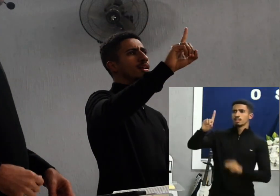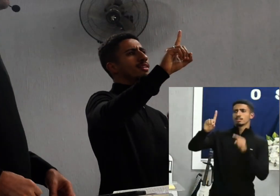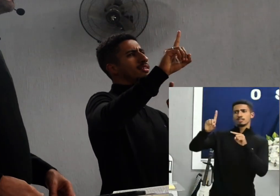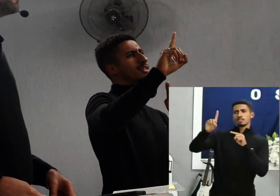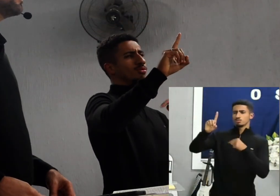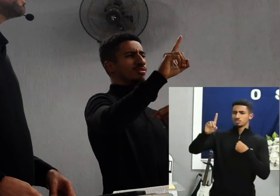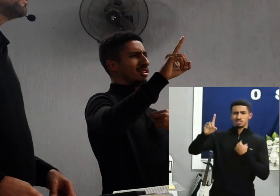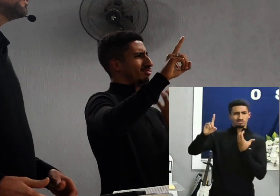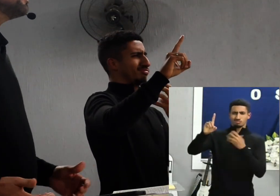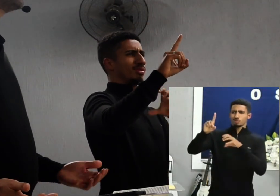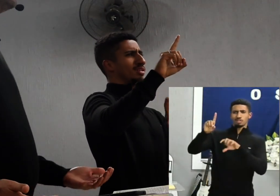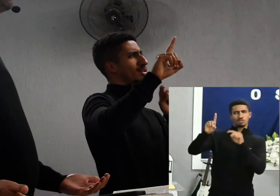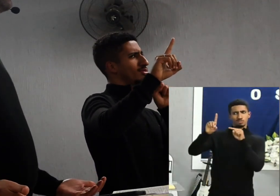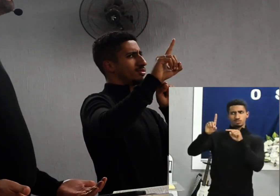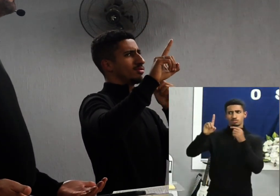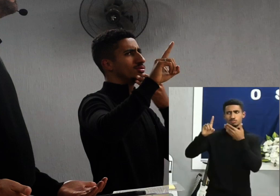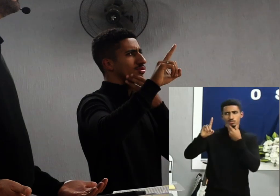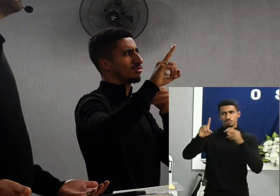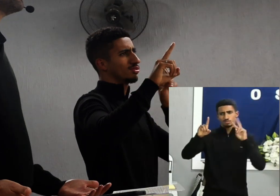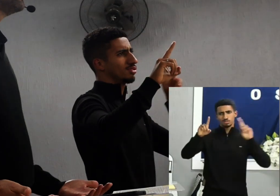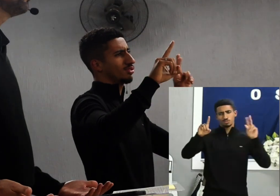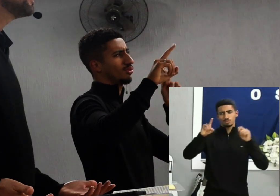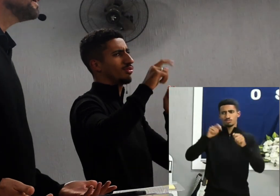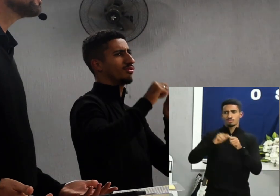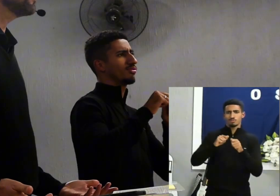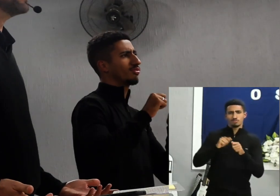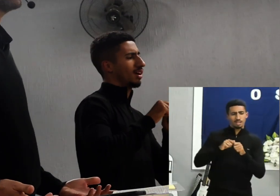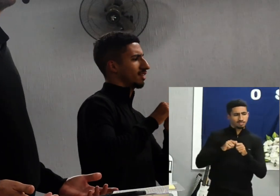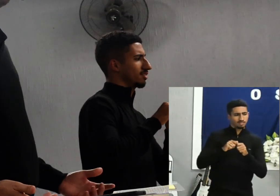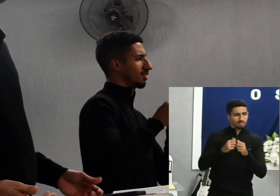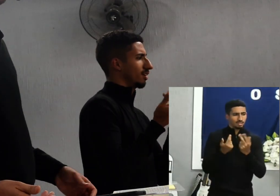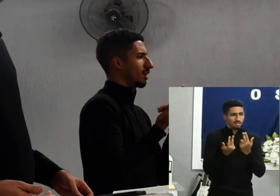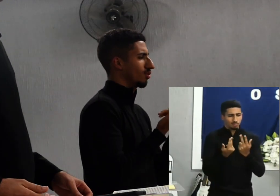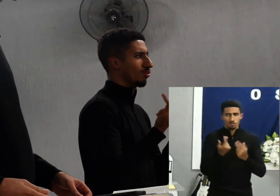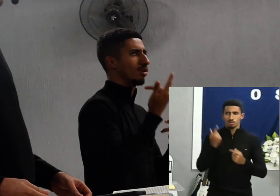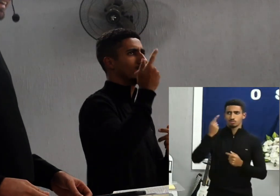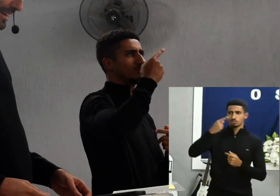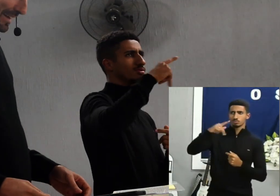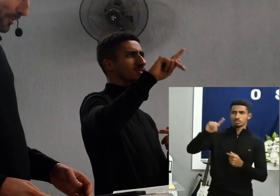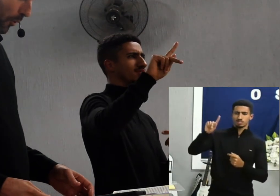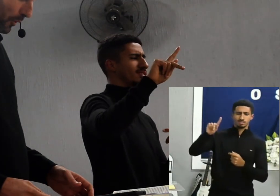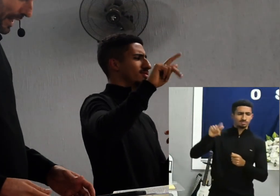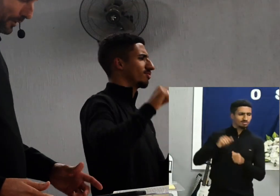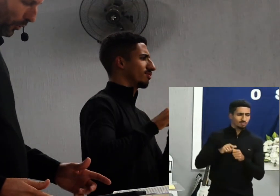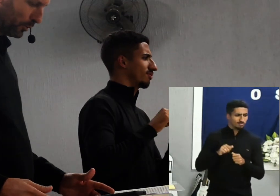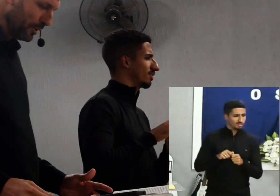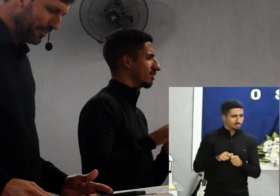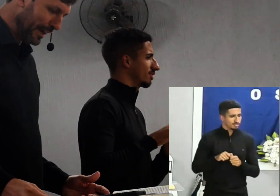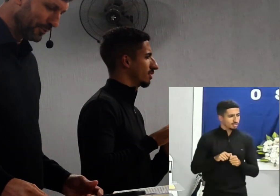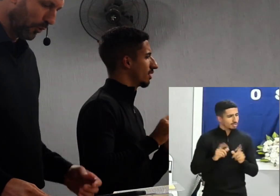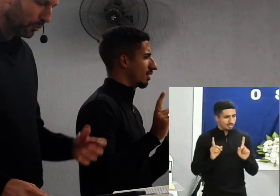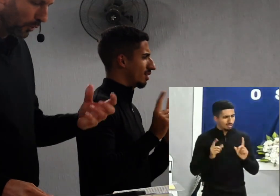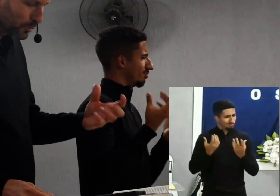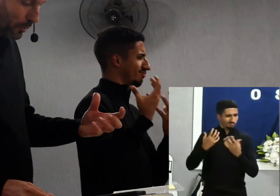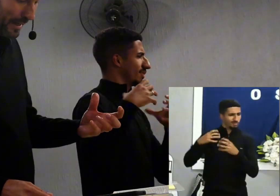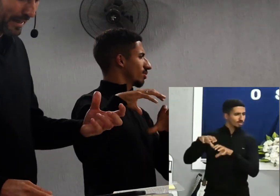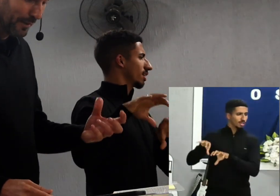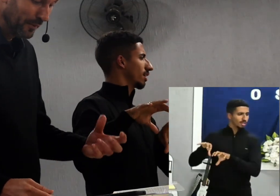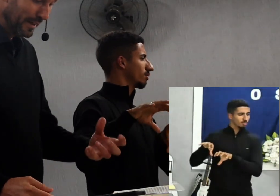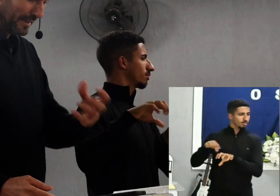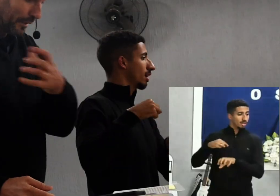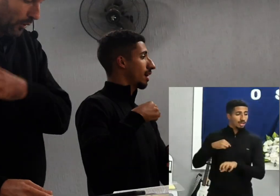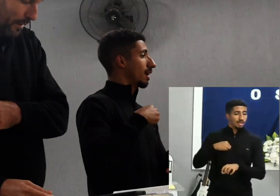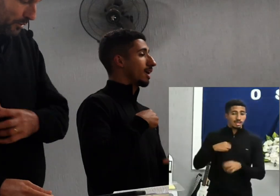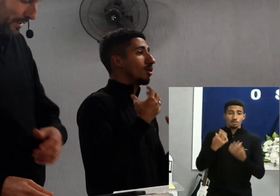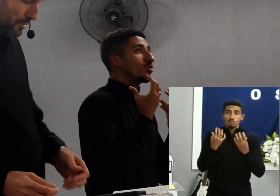aceito. Imagine, nós não podemos falar assim com Deus, não é? Com o Criador do universo, com o Todo